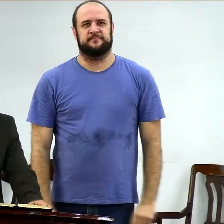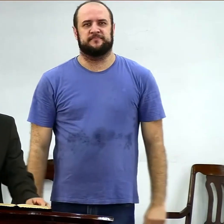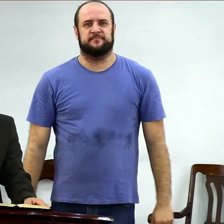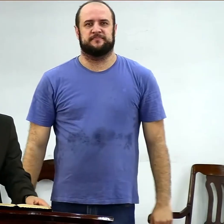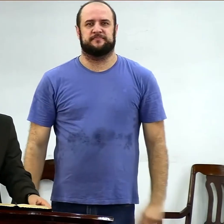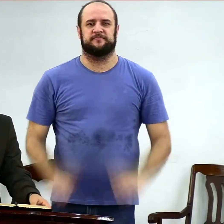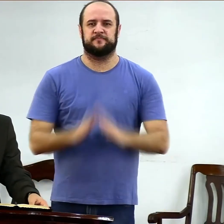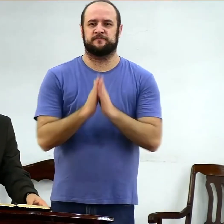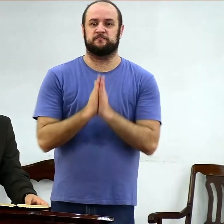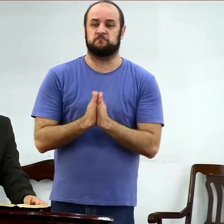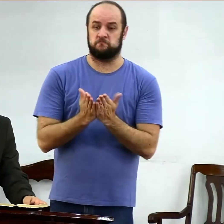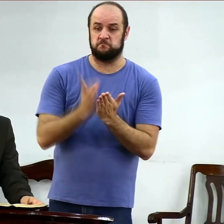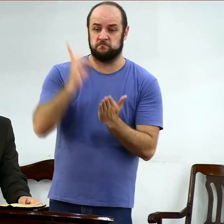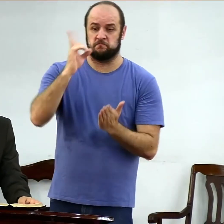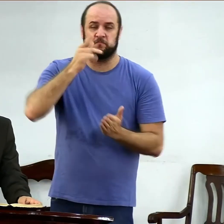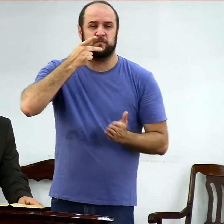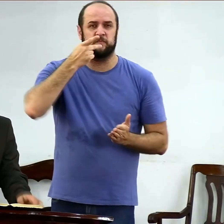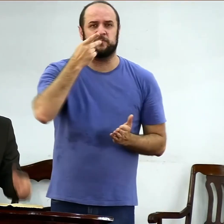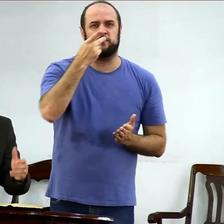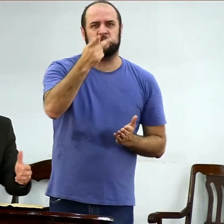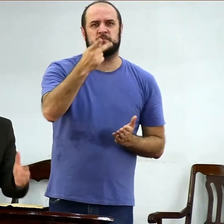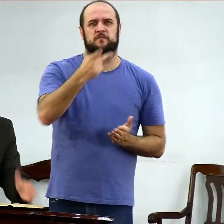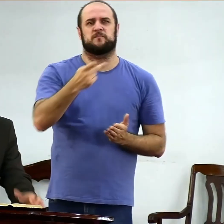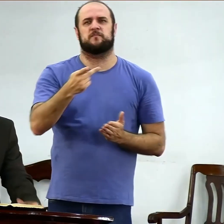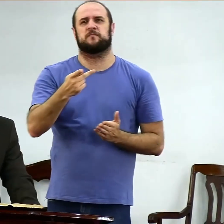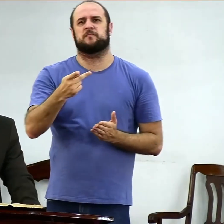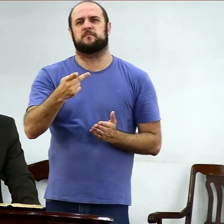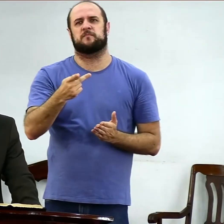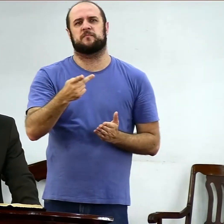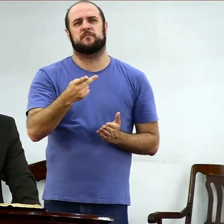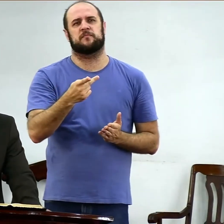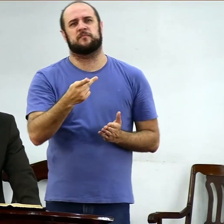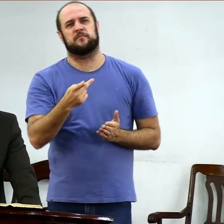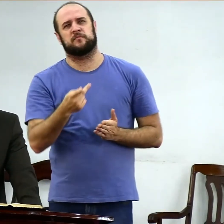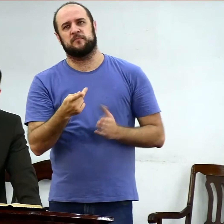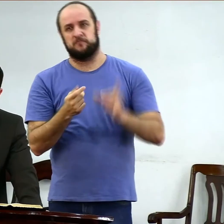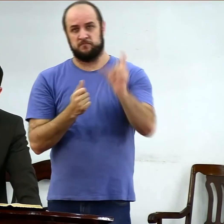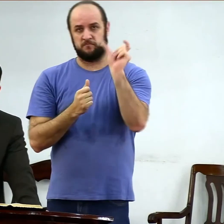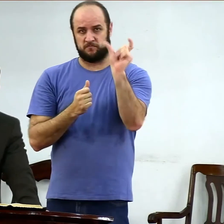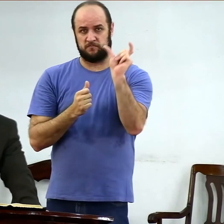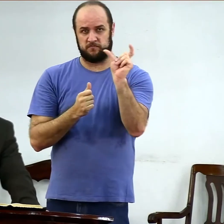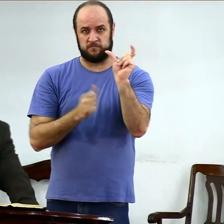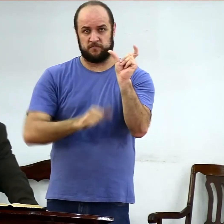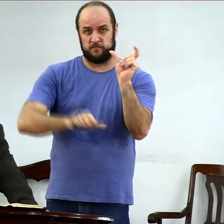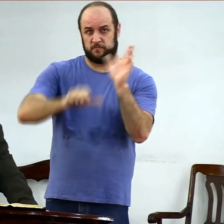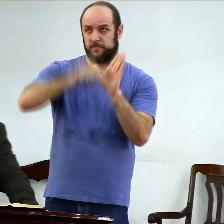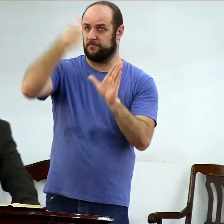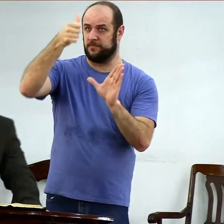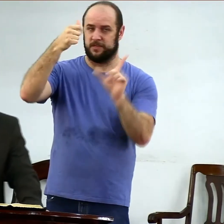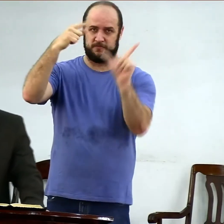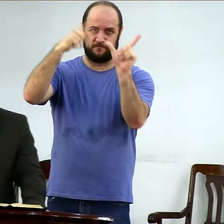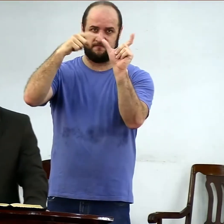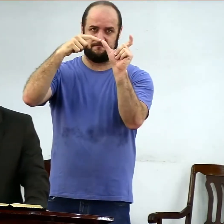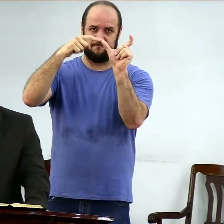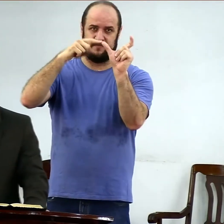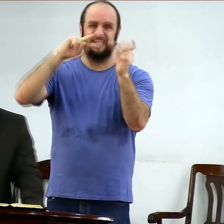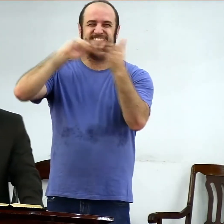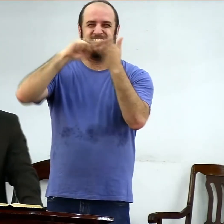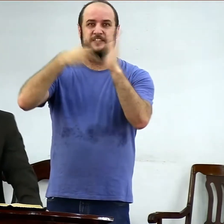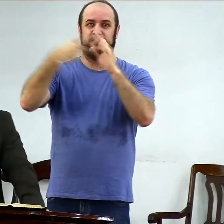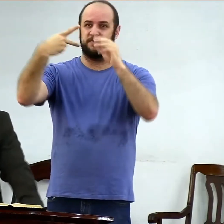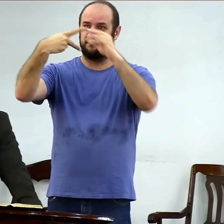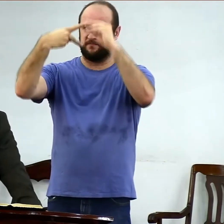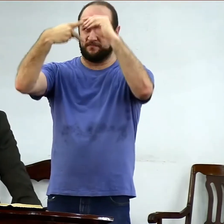E a palavra grega aqui para primeiro, protos, significa primeiro de uma sequência de